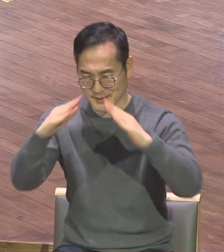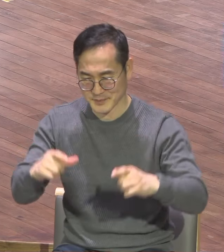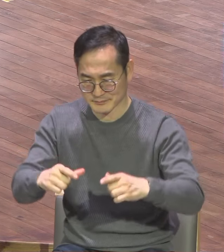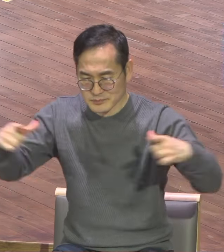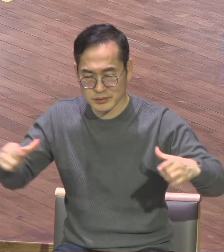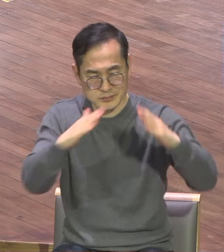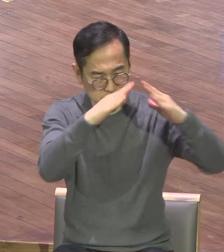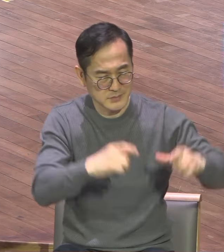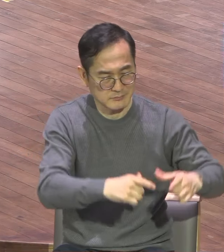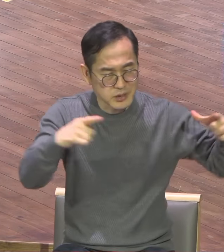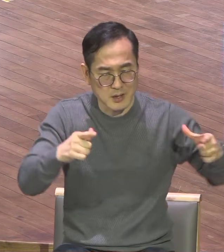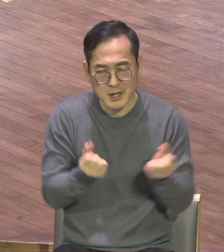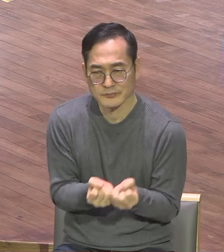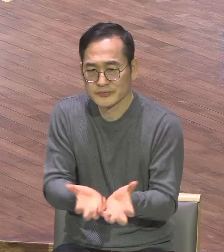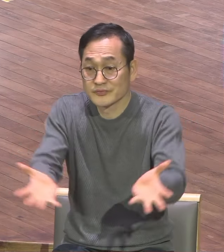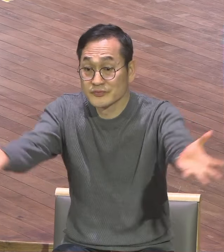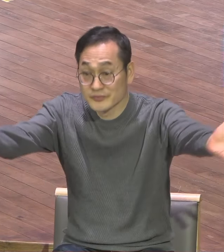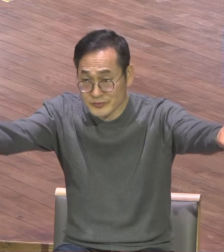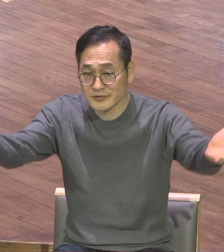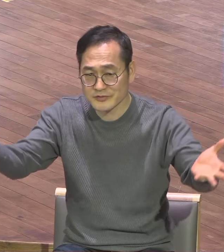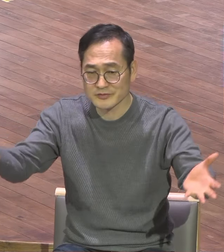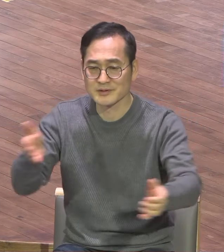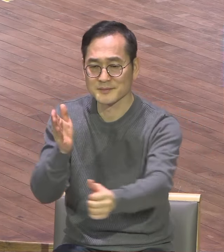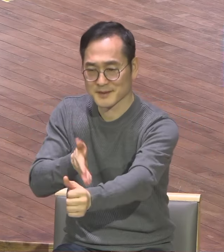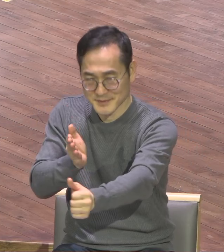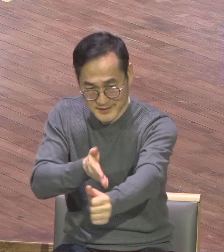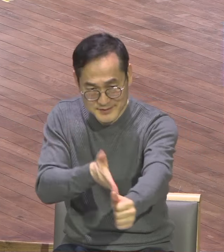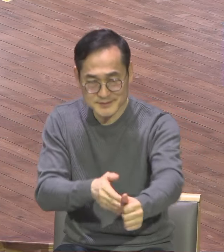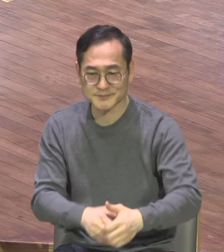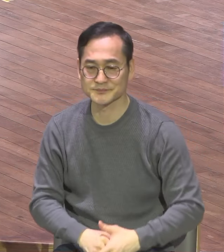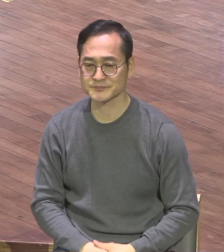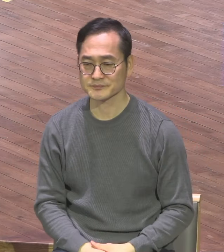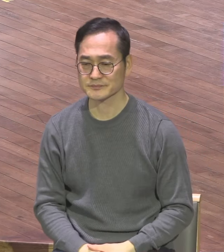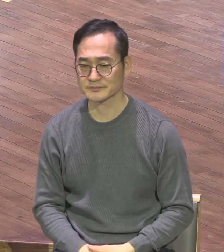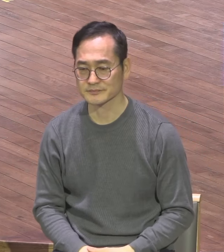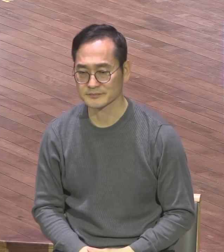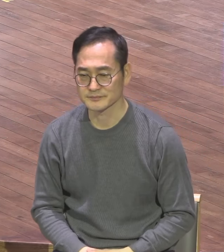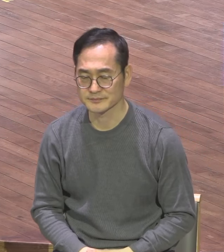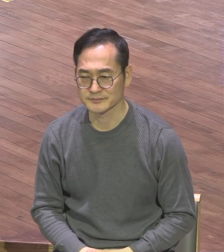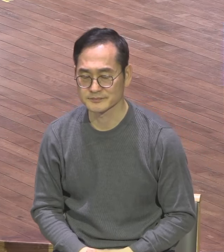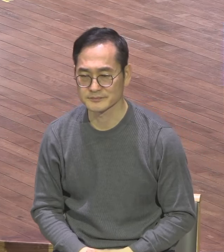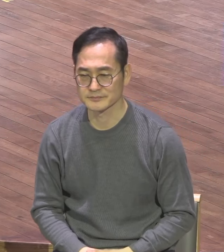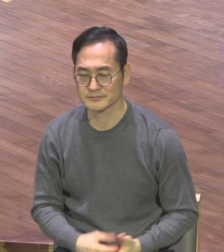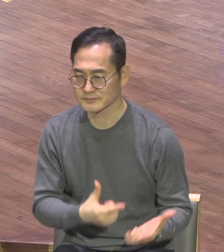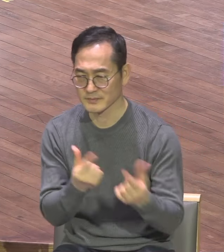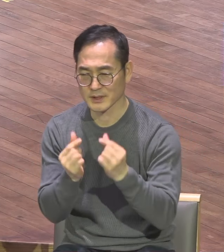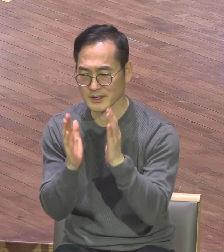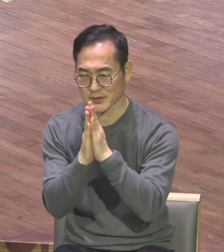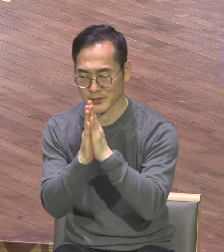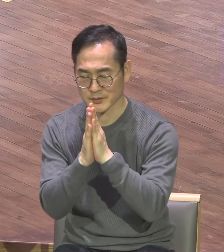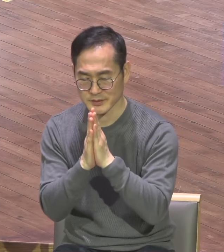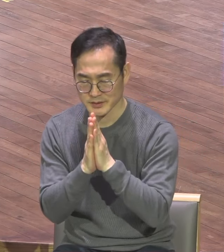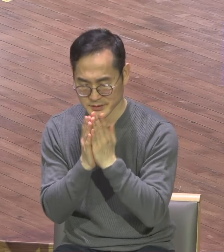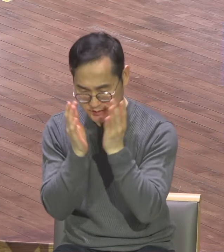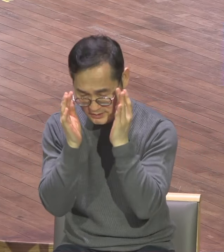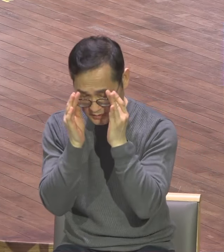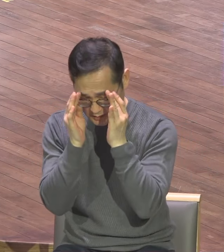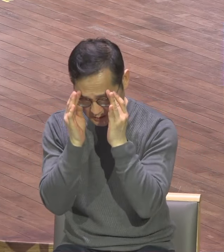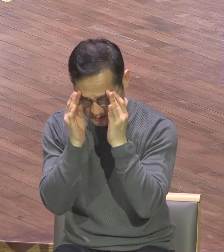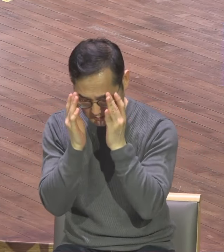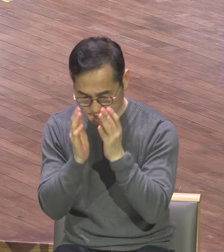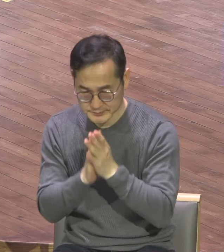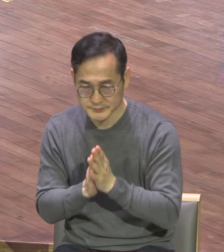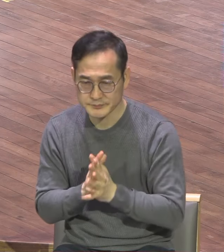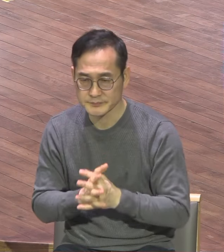넓혀가는 언약 인생 다 되시기를 주님으로 축복합니다. 주신 말을 생각 기도하겠습니다. 하나님 앞에 기도할 수